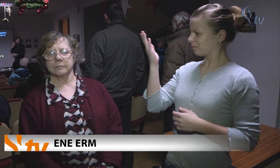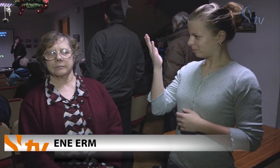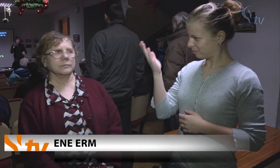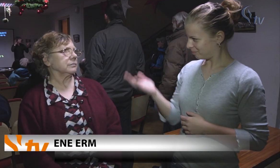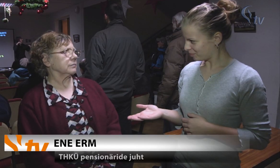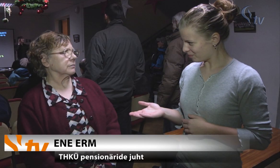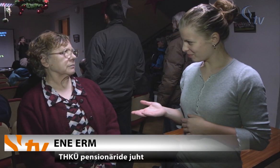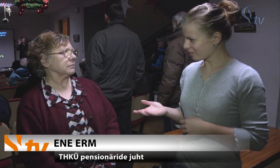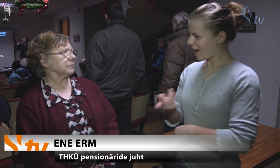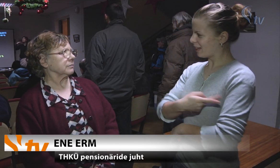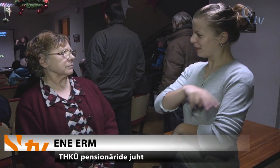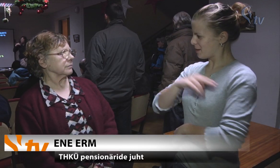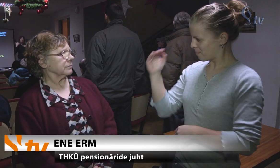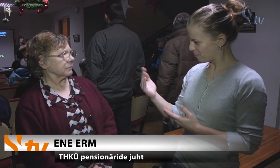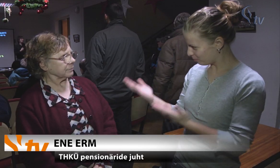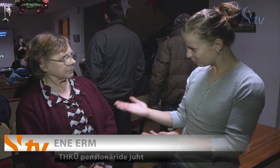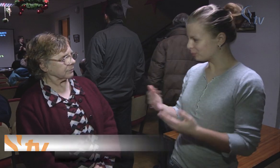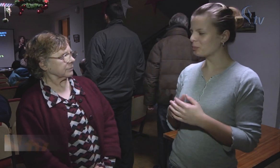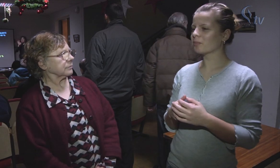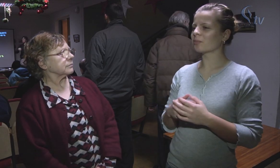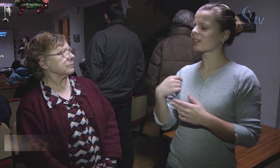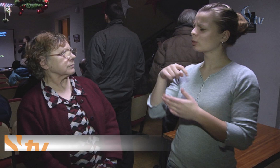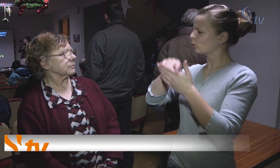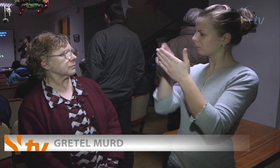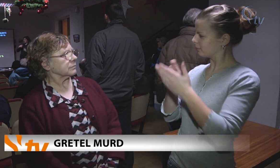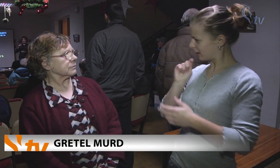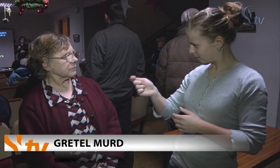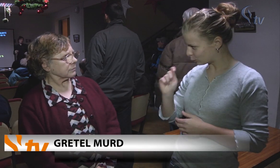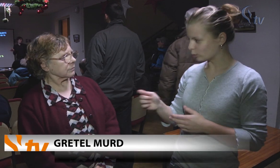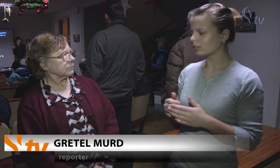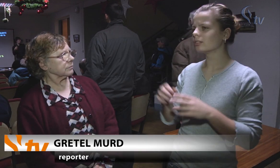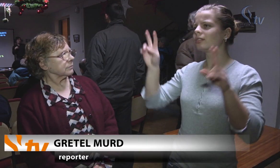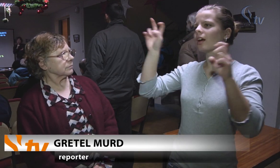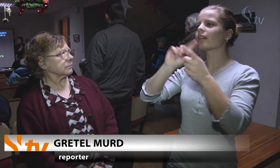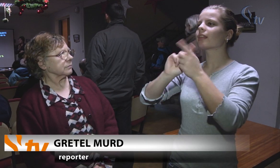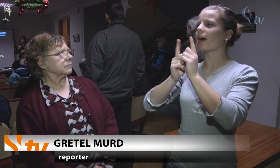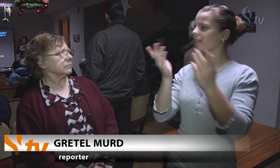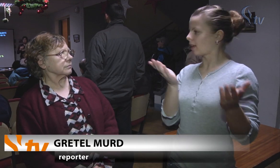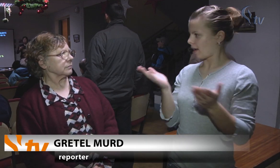Siin on Nene Erm. Ma esitaksin sulle mõned küsimused tõlketeenuse kohta.